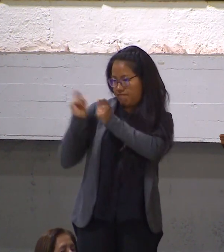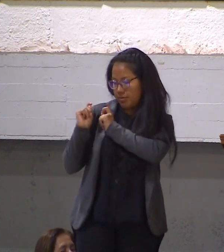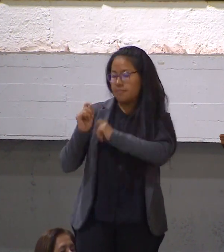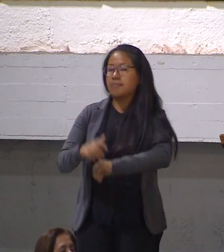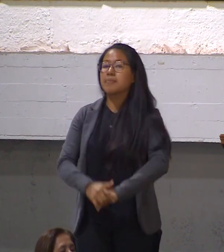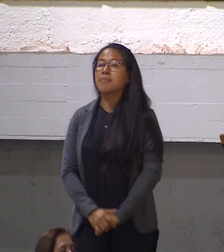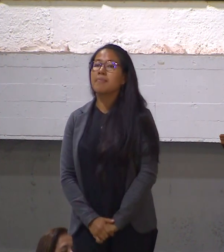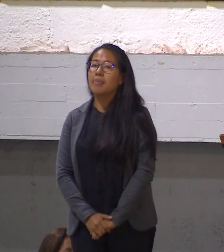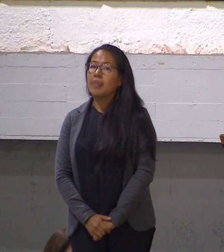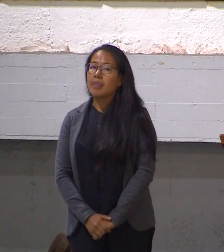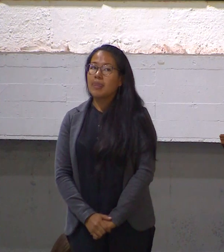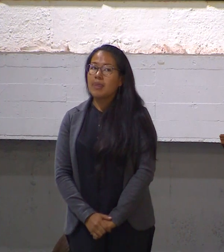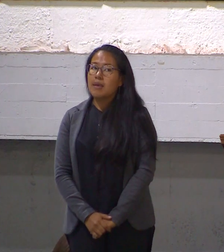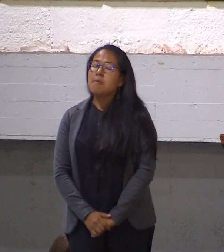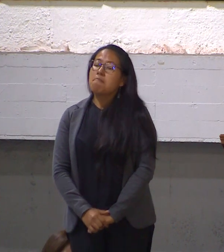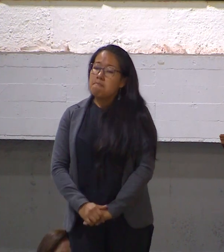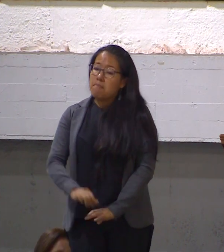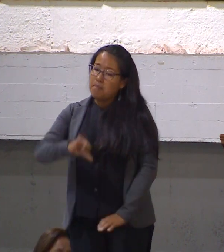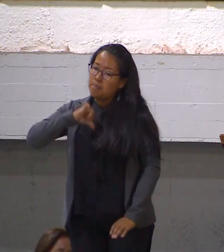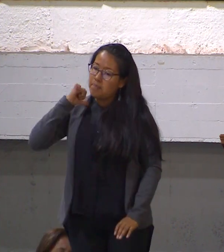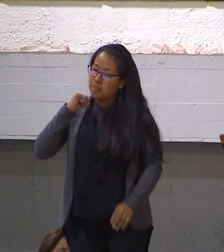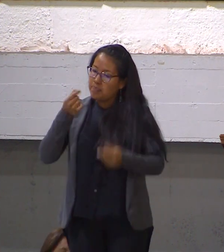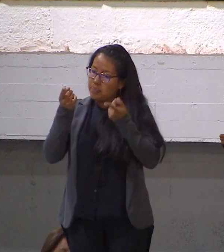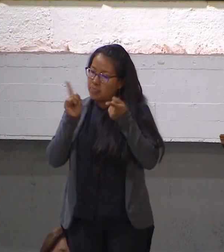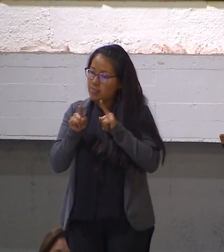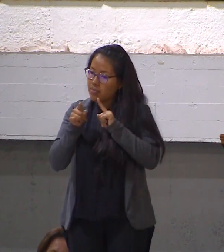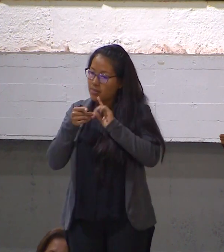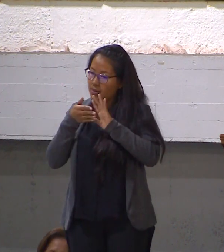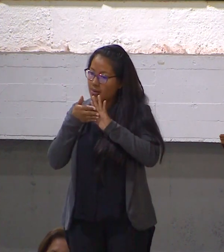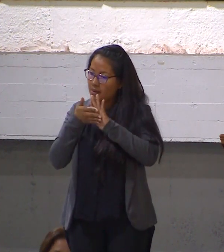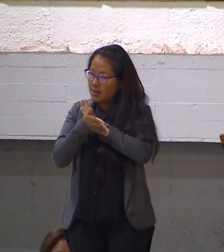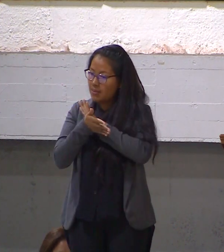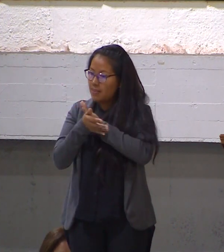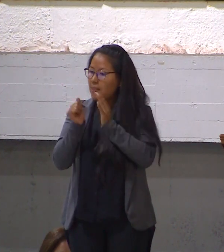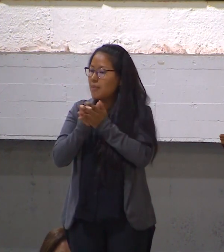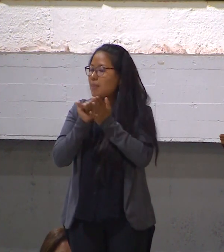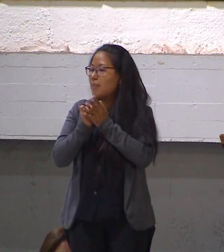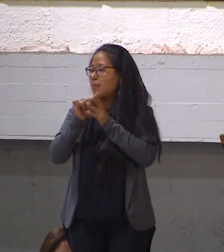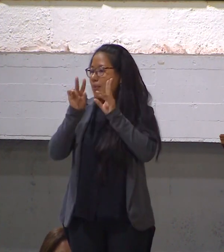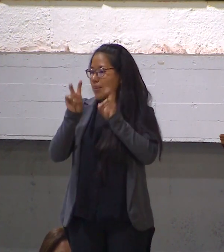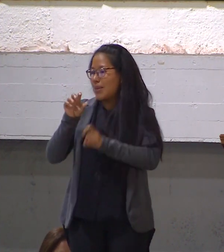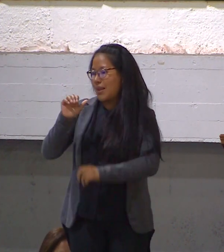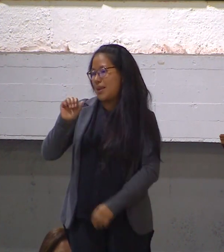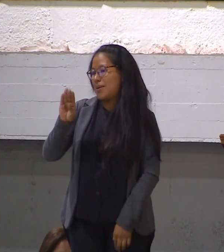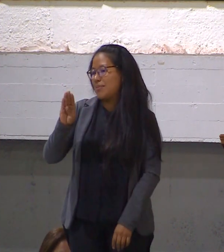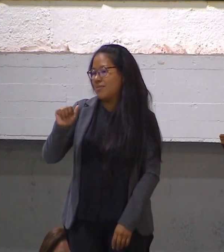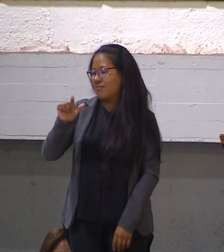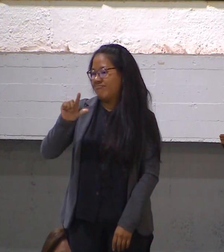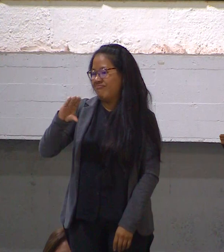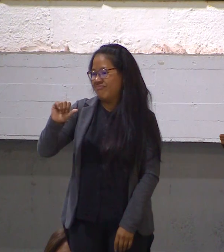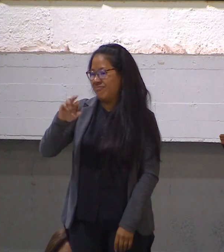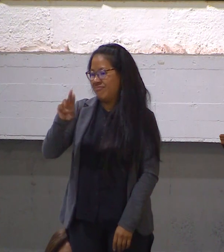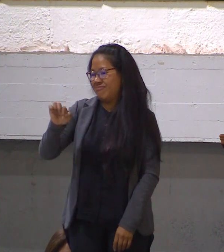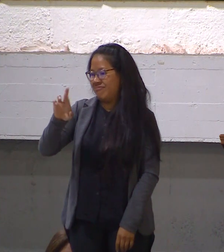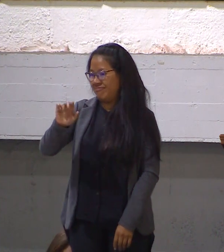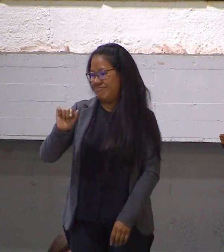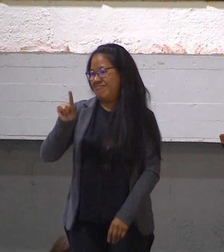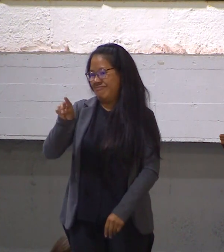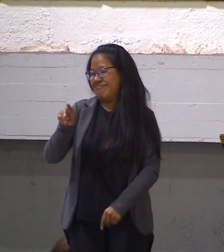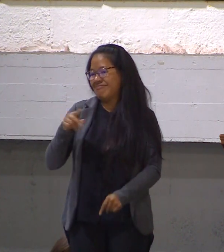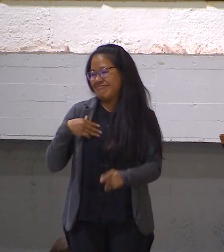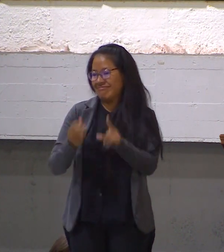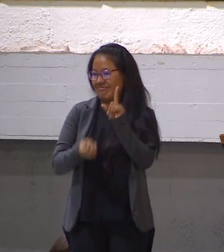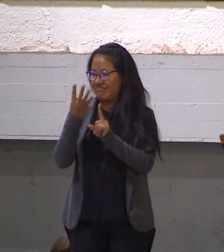con orgullo también puedo hablar de nuestro presidente baltasar medina licenciado en educación física y el primer